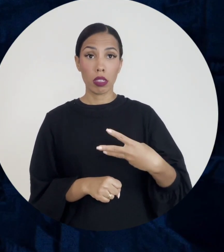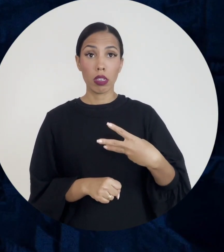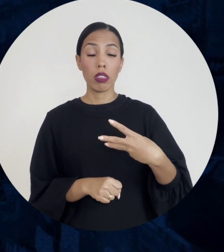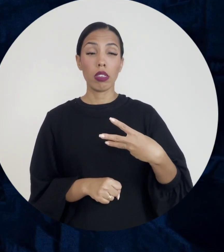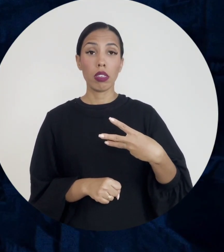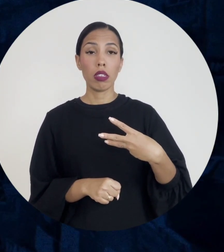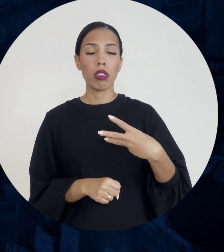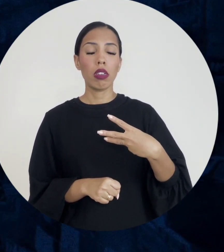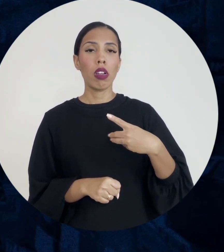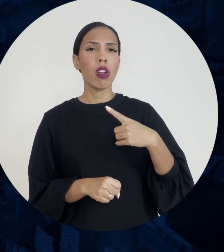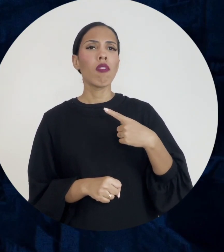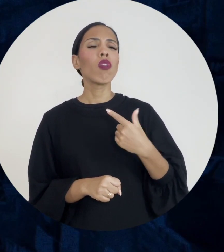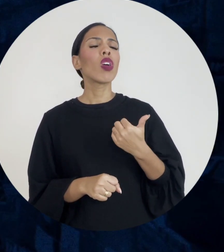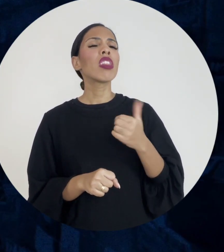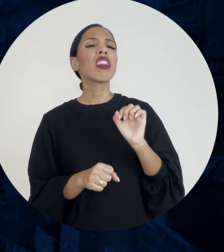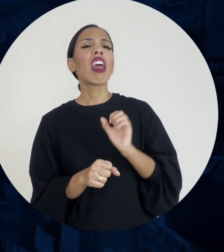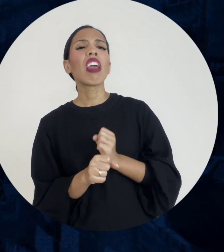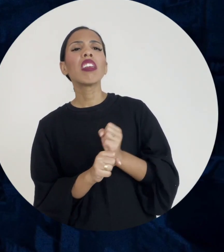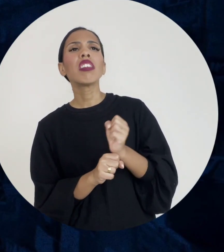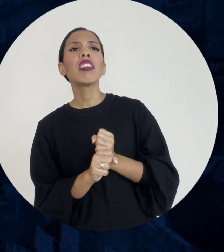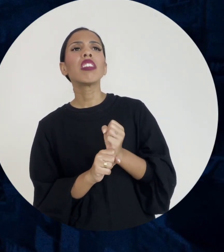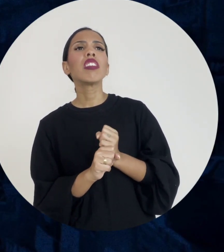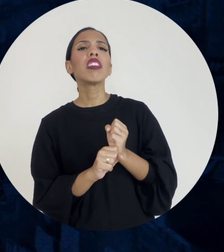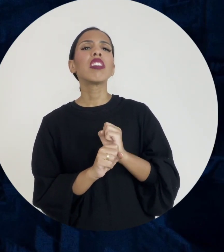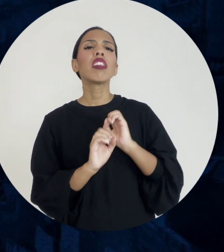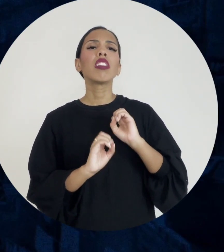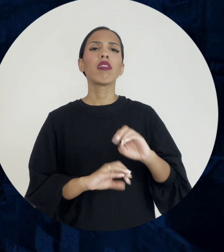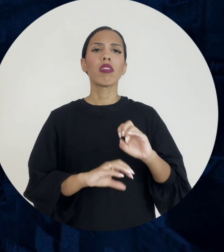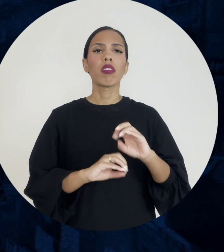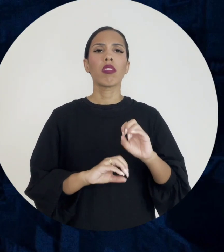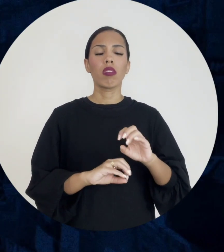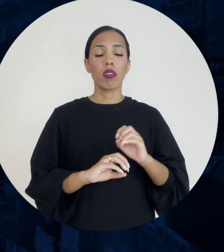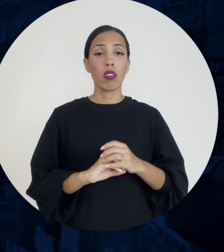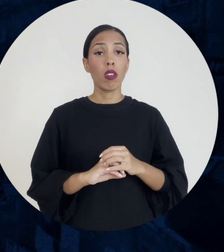acredito que ficou o quê? Uma década de escolinha,